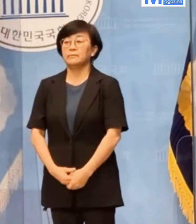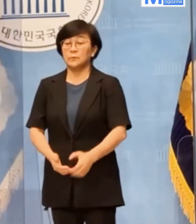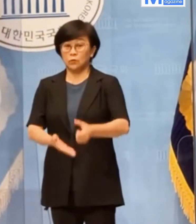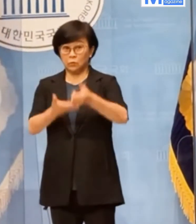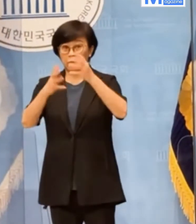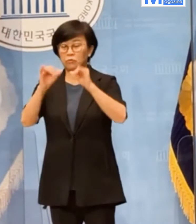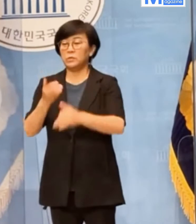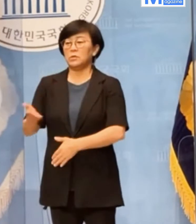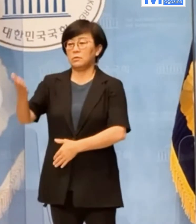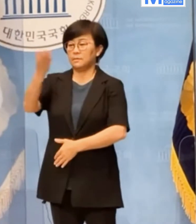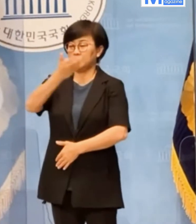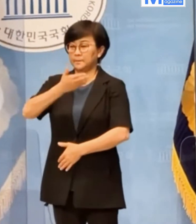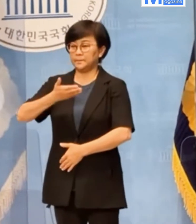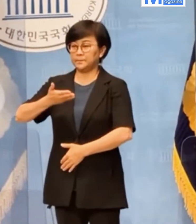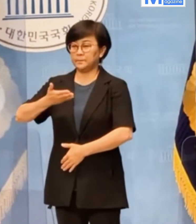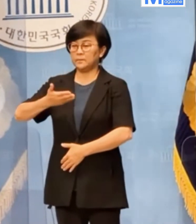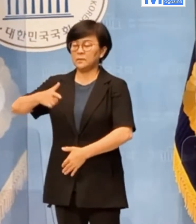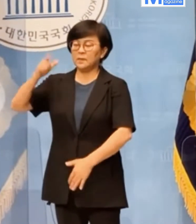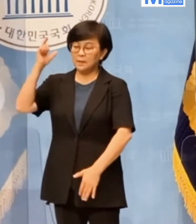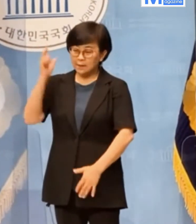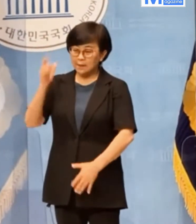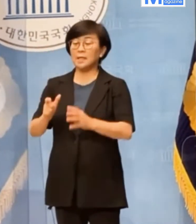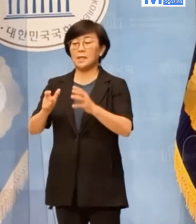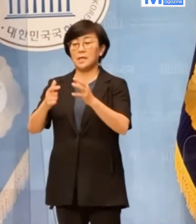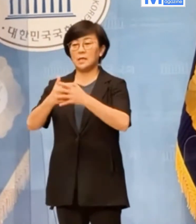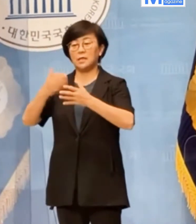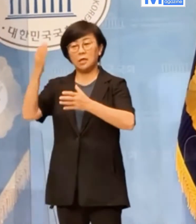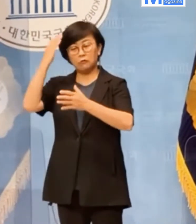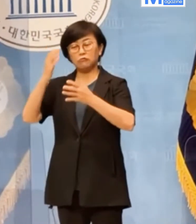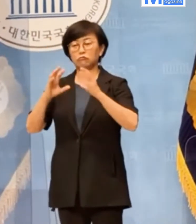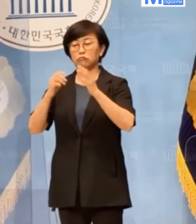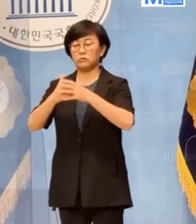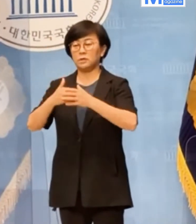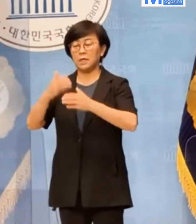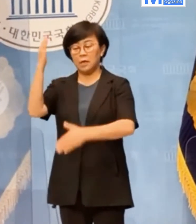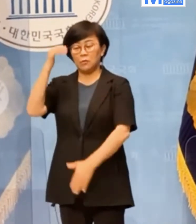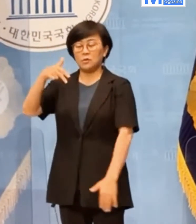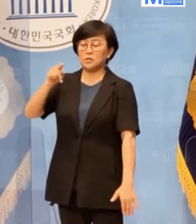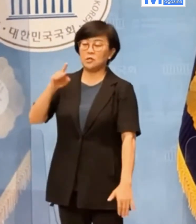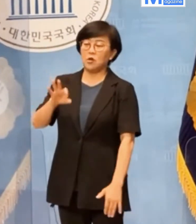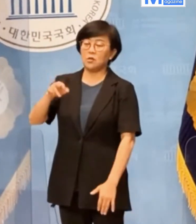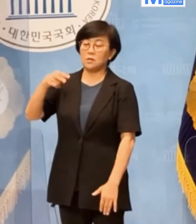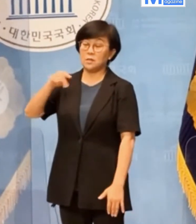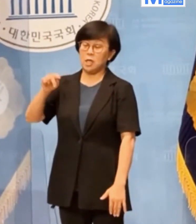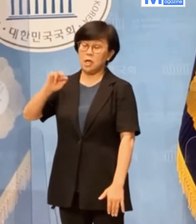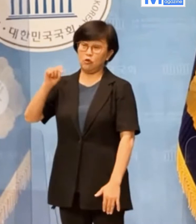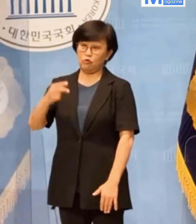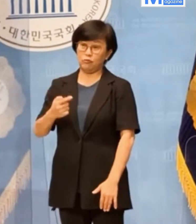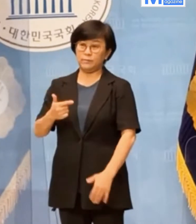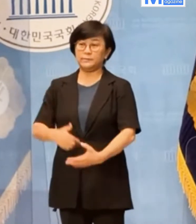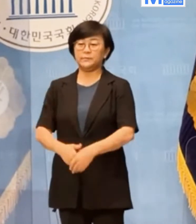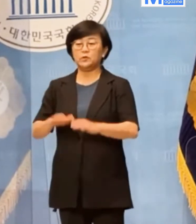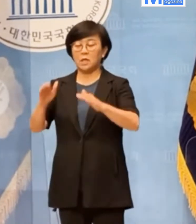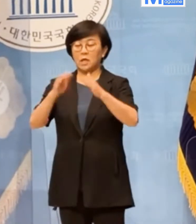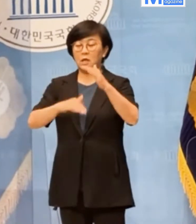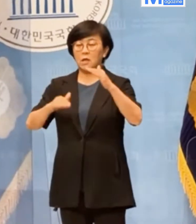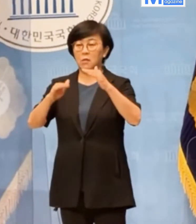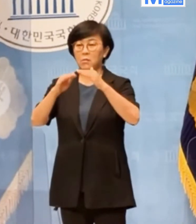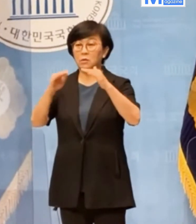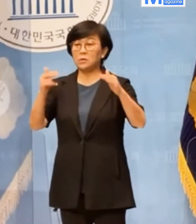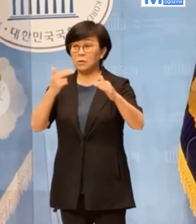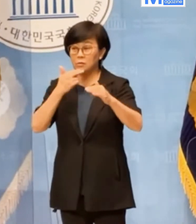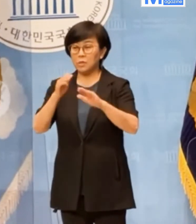존경하는 국민 여러분, 강한 대한민국 경제 대통령 정세균입니다. 우리 사회의 불평등을